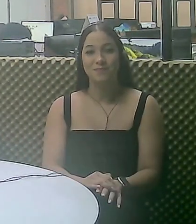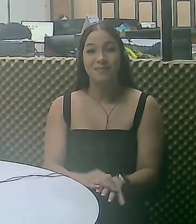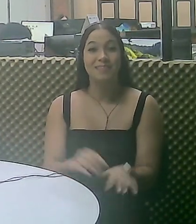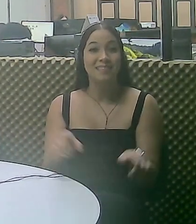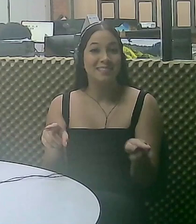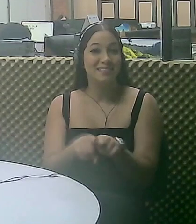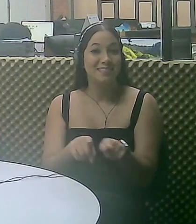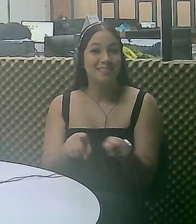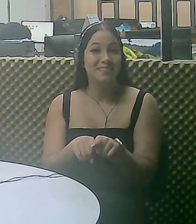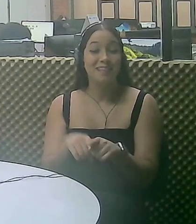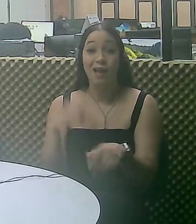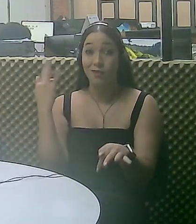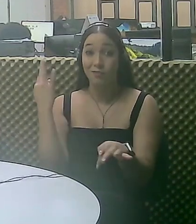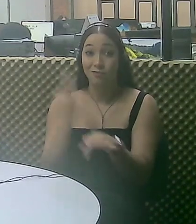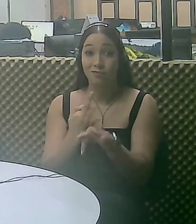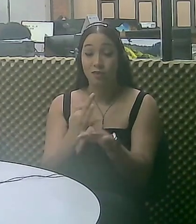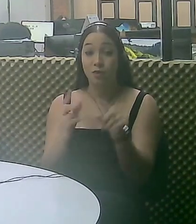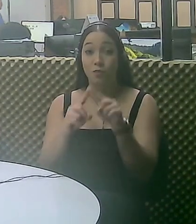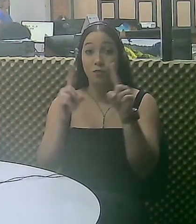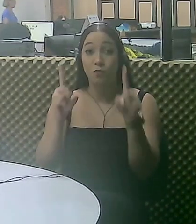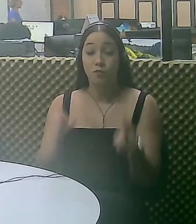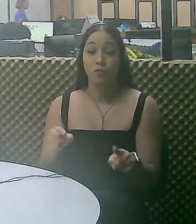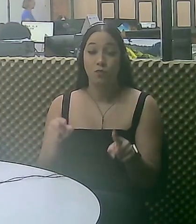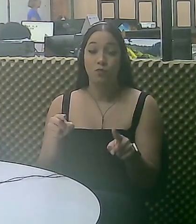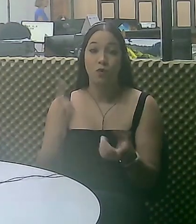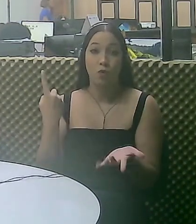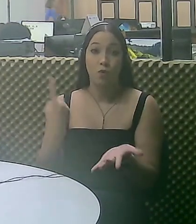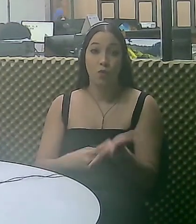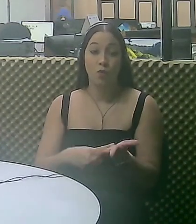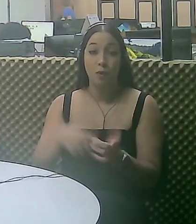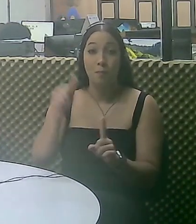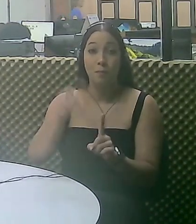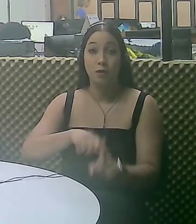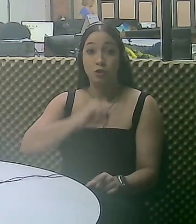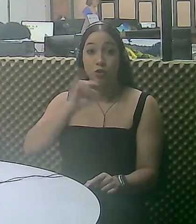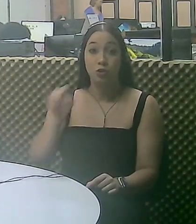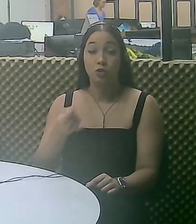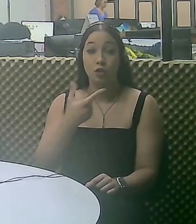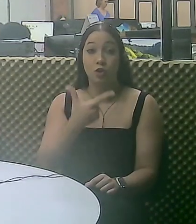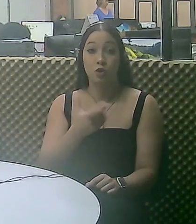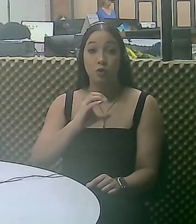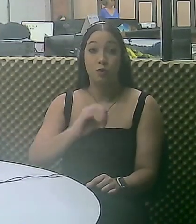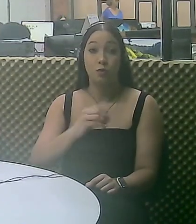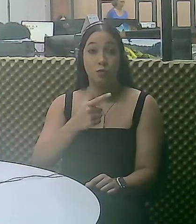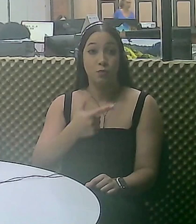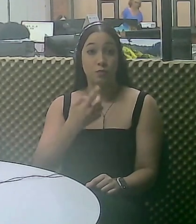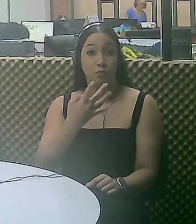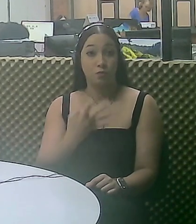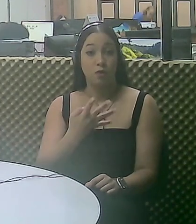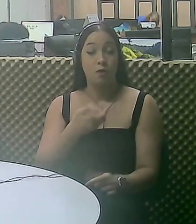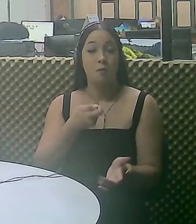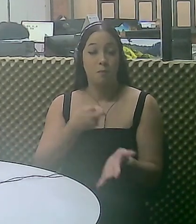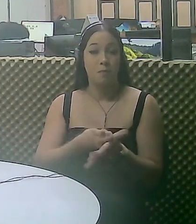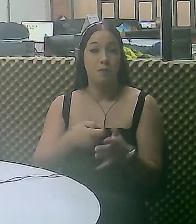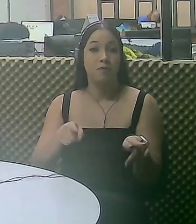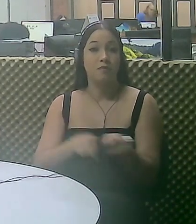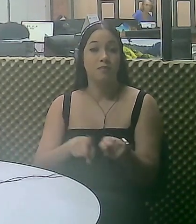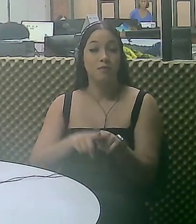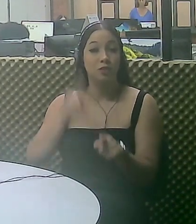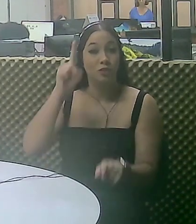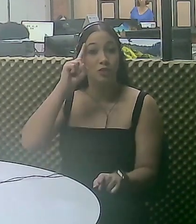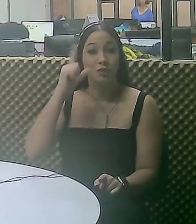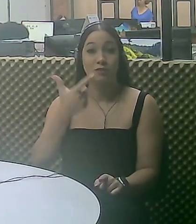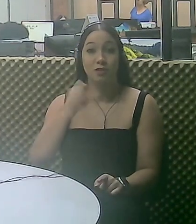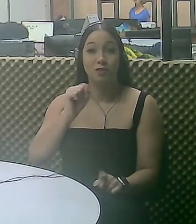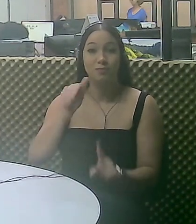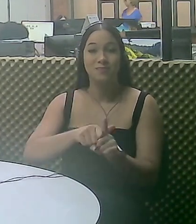disso, as férias para os servidores com fruição marcada para o mês de janeiro de 2024 serão pagas no dia 28